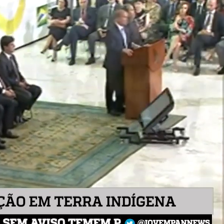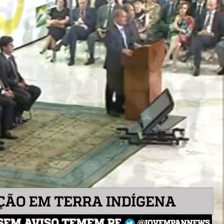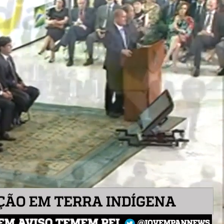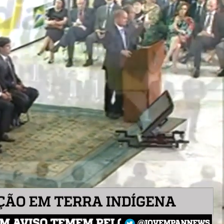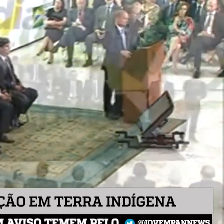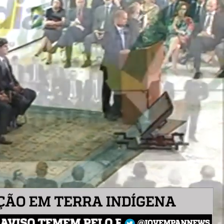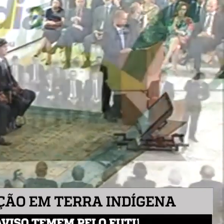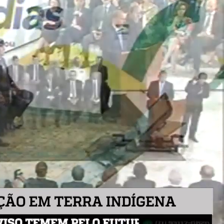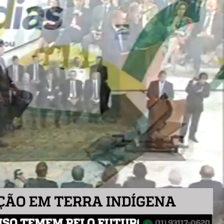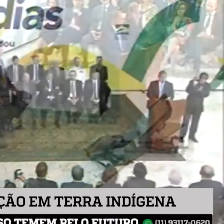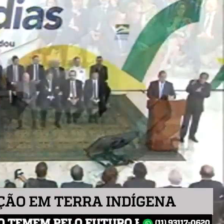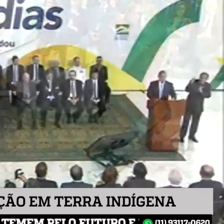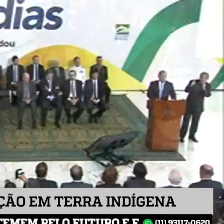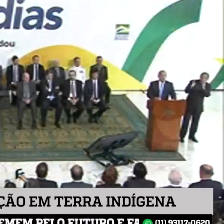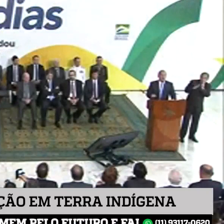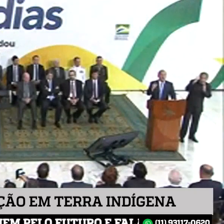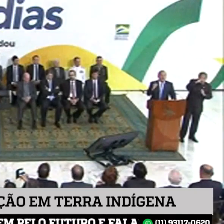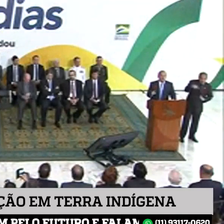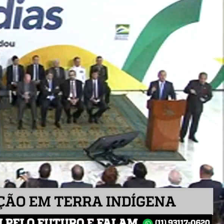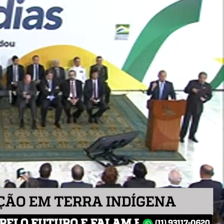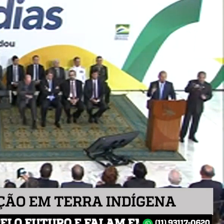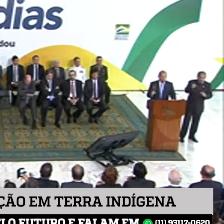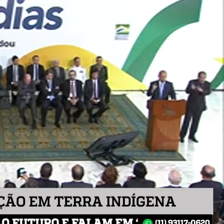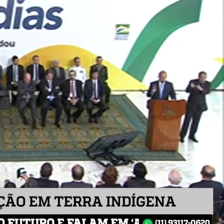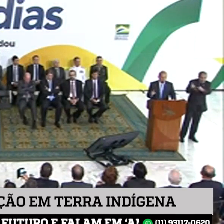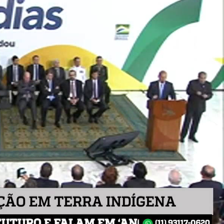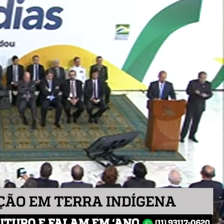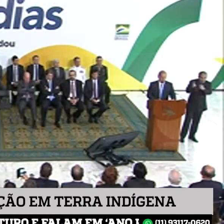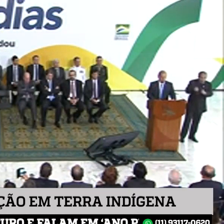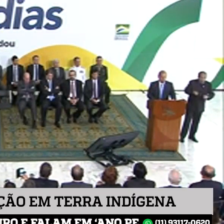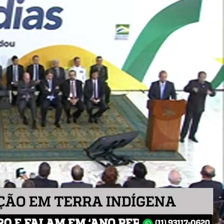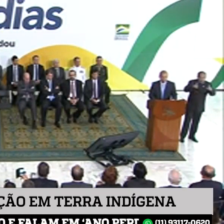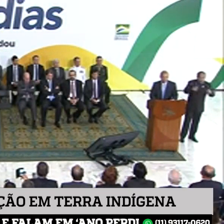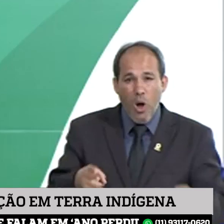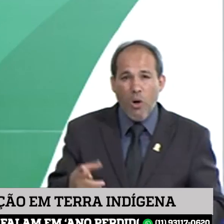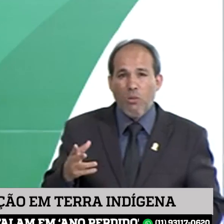os índios brasileiros serão explorados com o aval do governo,